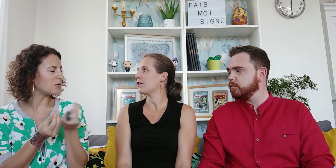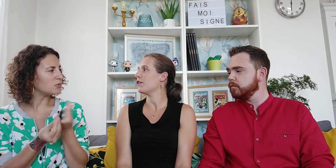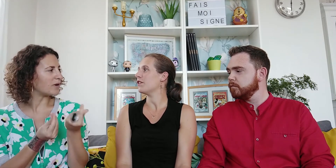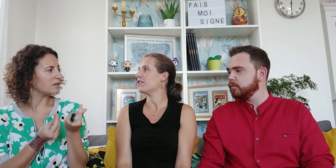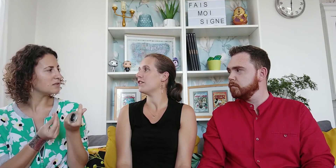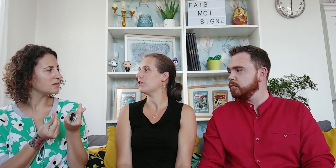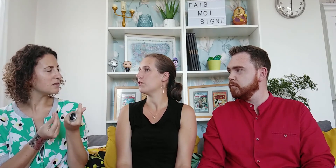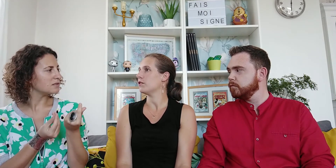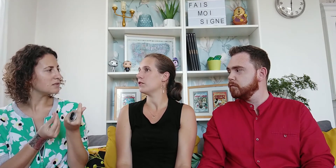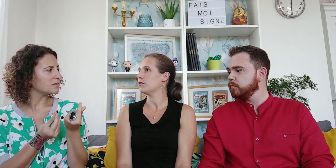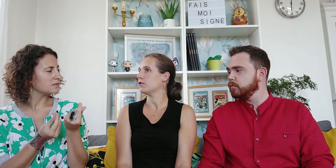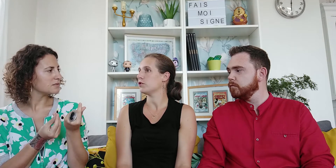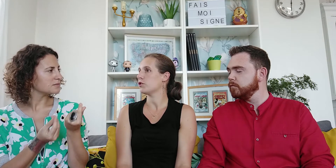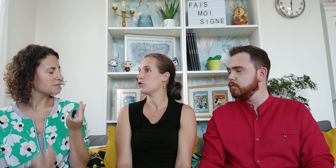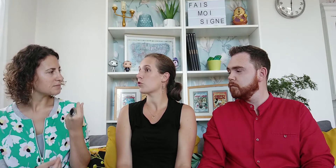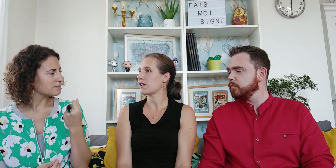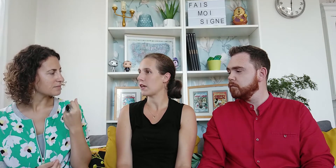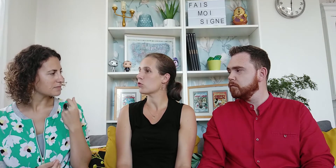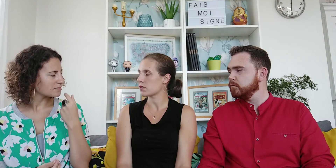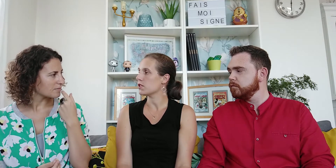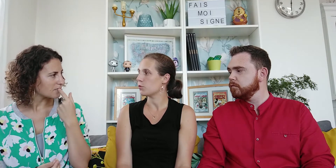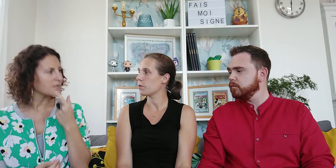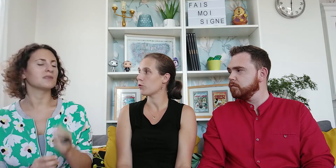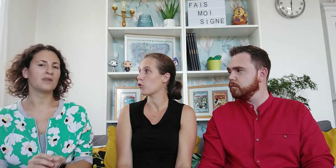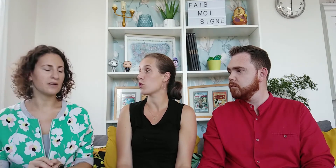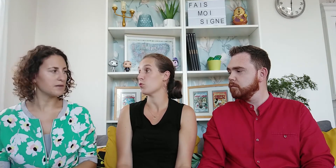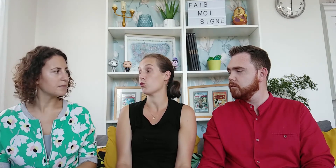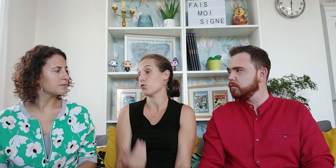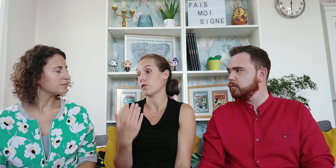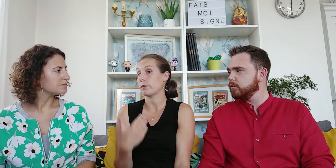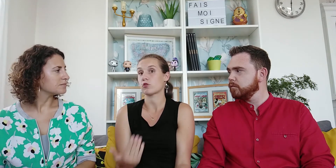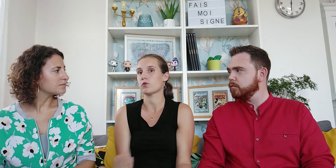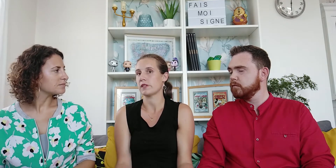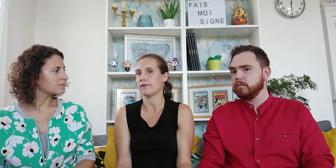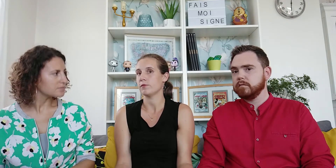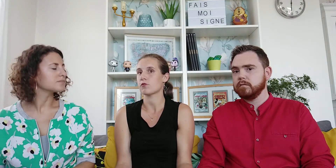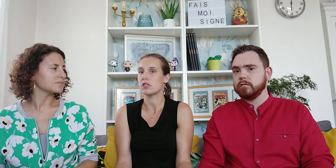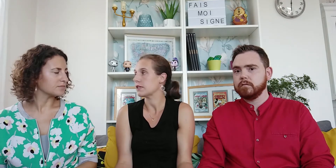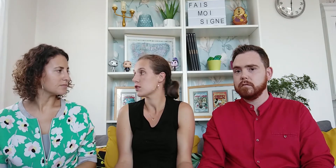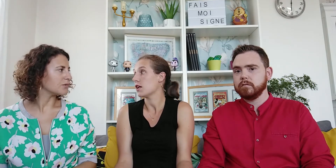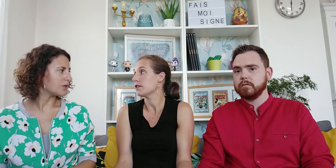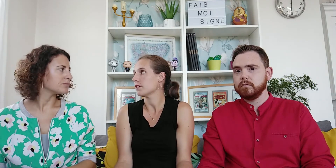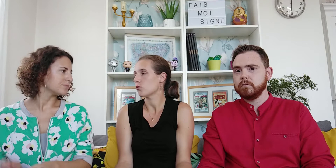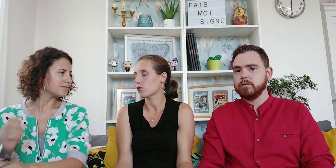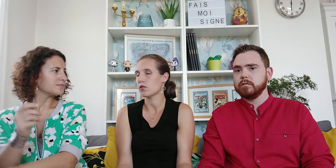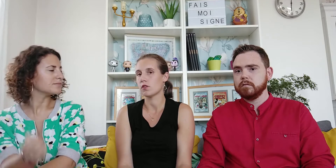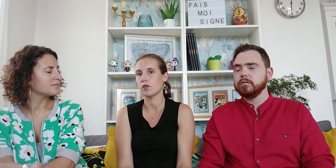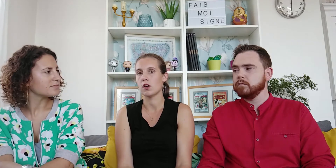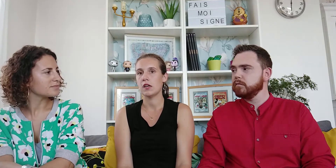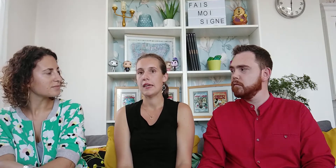biberon ou pas ? Je crois qu'il y a un autre signe pour biberon que moi je m'en souviens pas parce que je m'en suis pas servie, parce que je l'ai allaité. Donc,